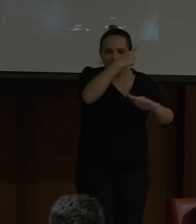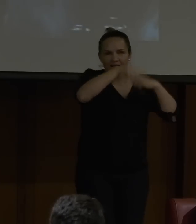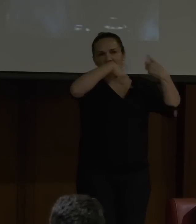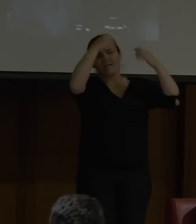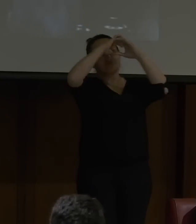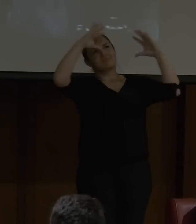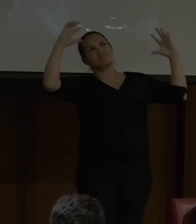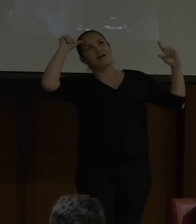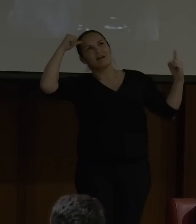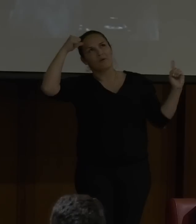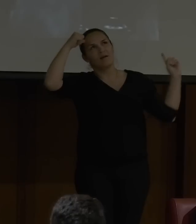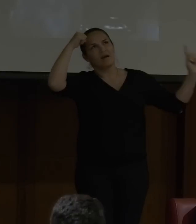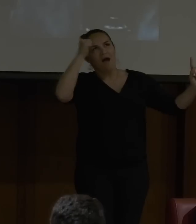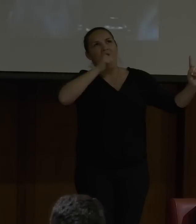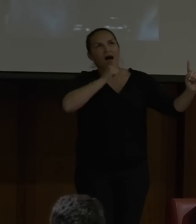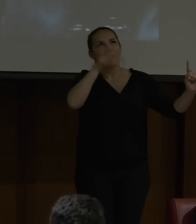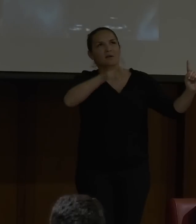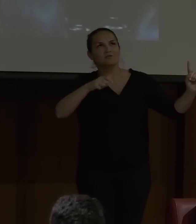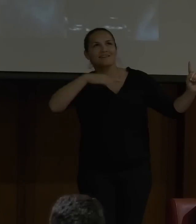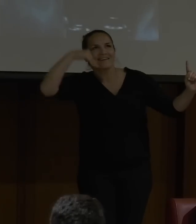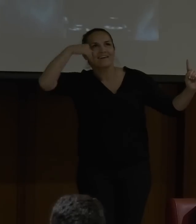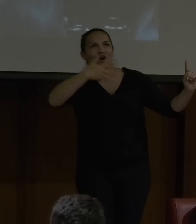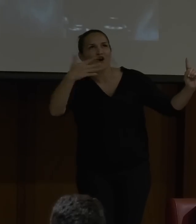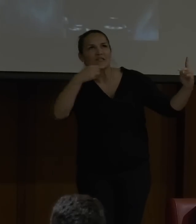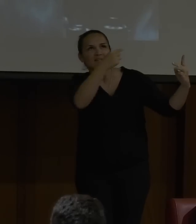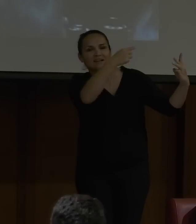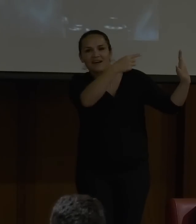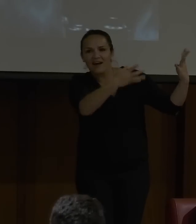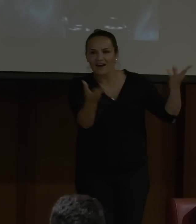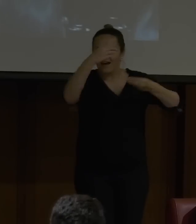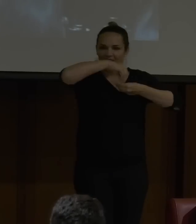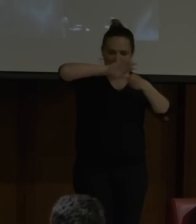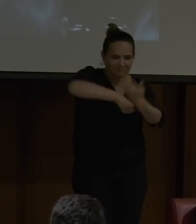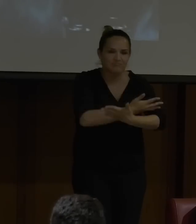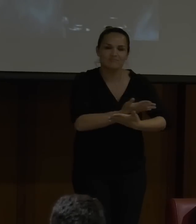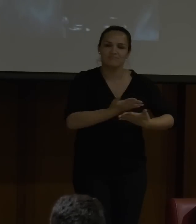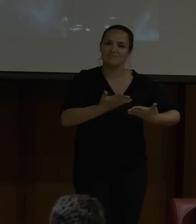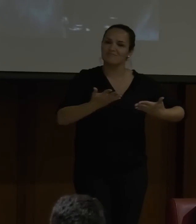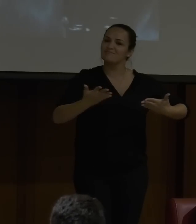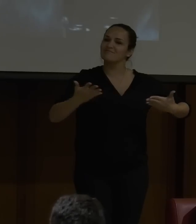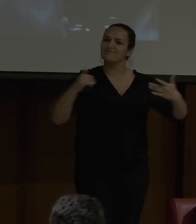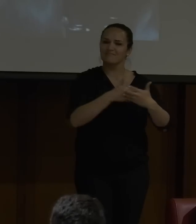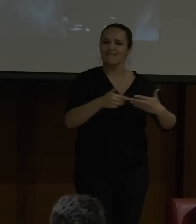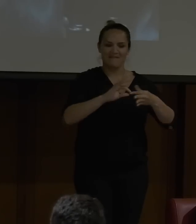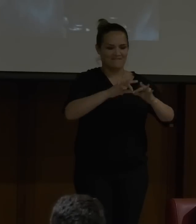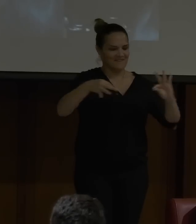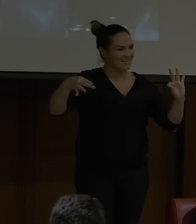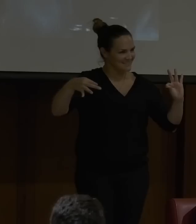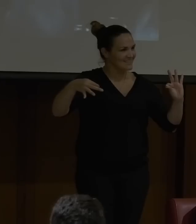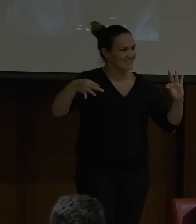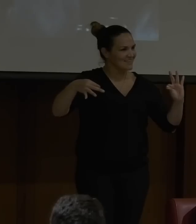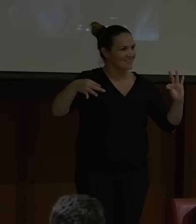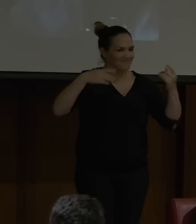todos esos momentos, y yo creo que salió del alma, como todo lo que salía de Leandro, esa frase que hoy pues